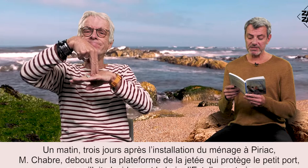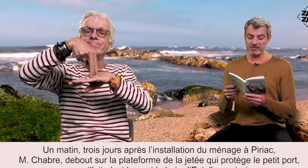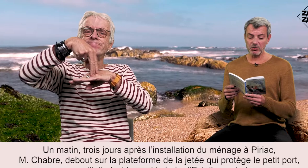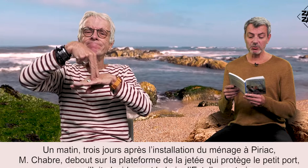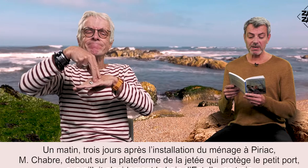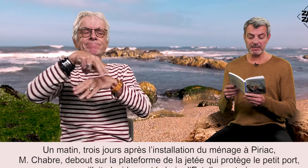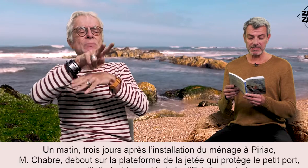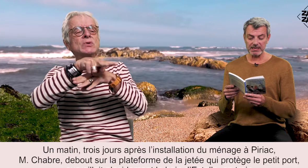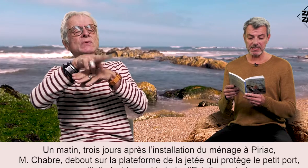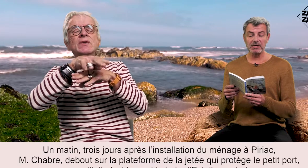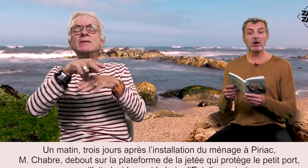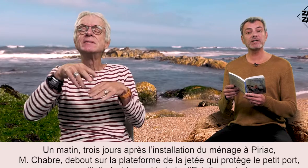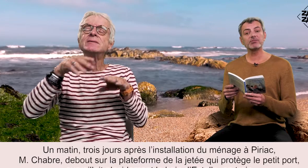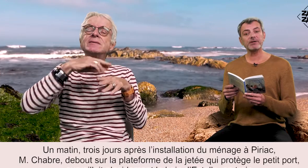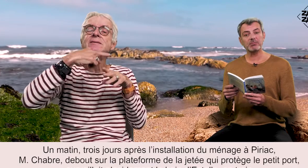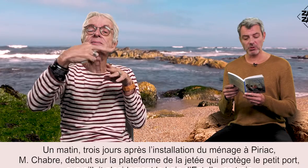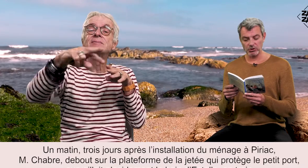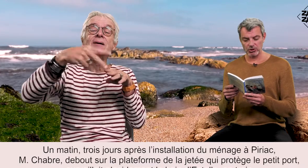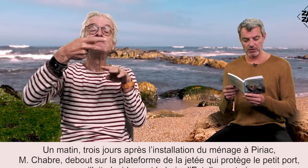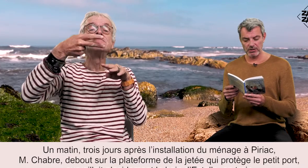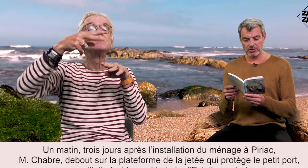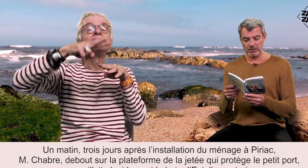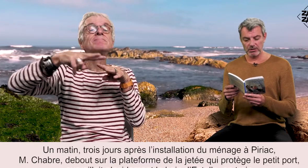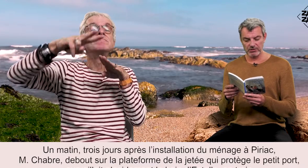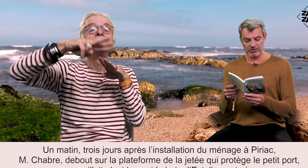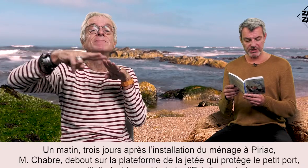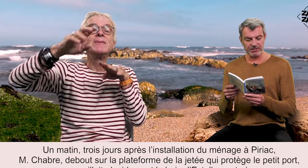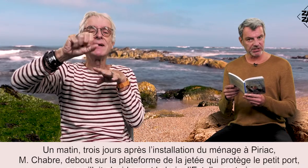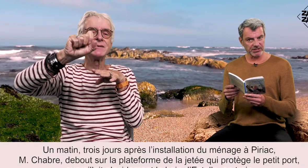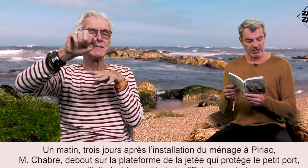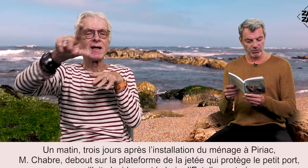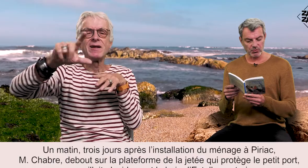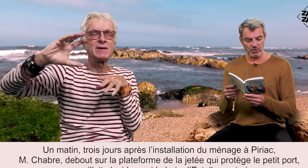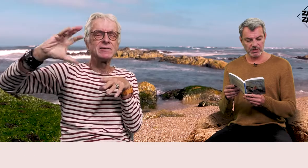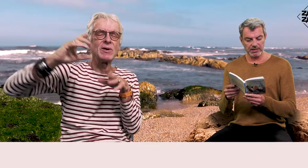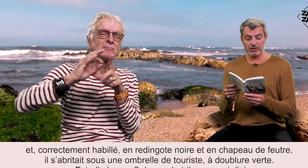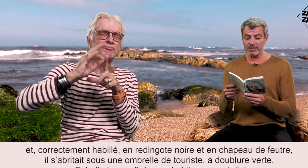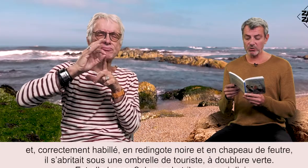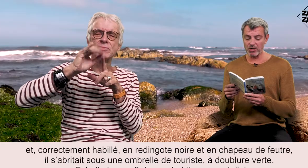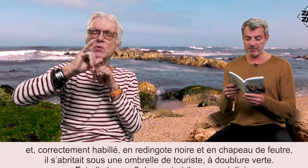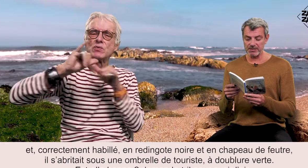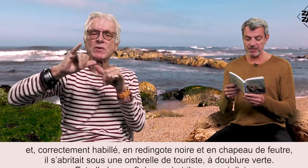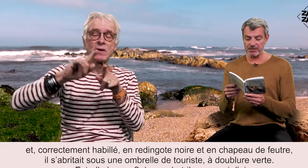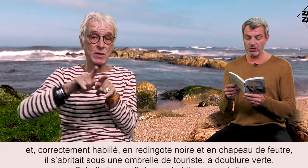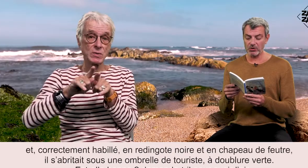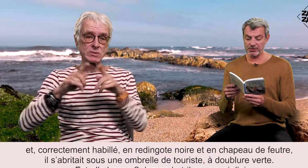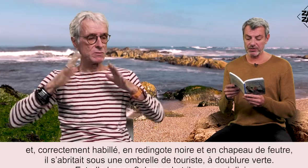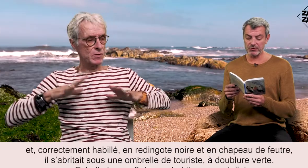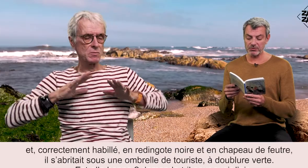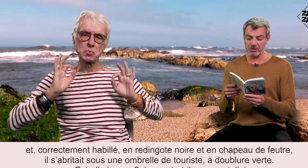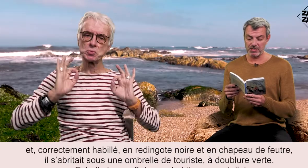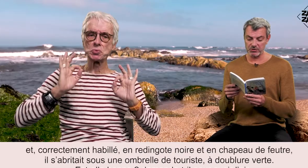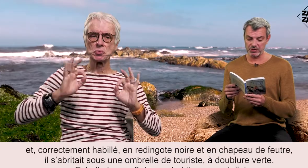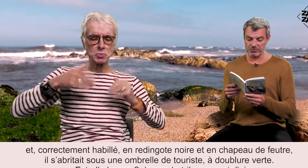surveillait placidement le bain d'Estelle en train de faire la planche. Le soleil était déjà très chaud et correctement habillé en